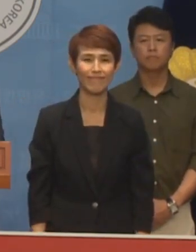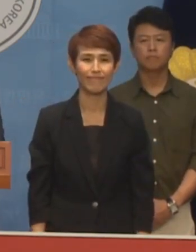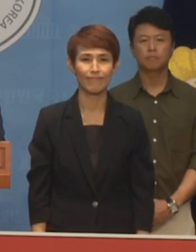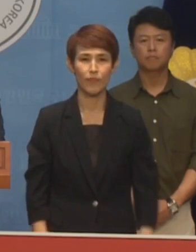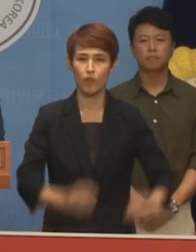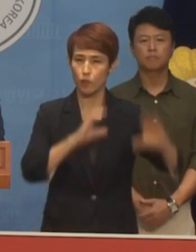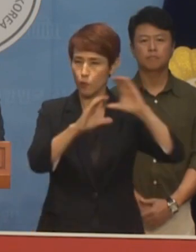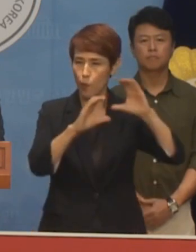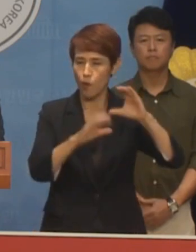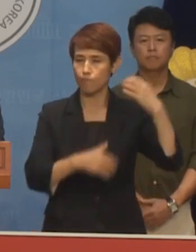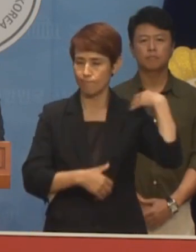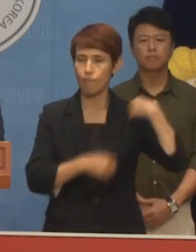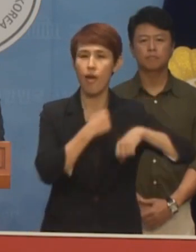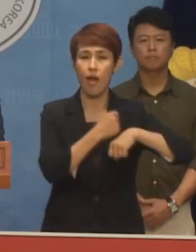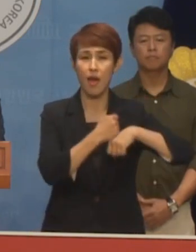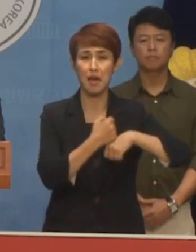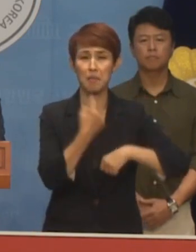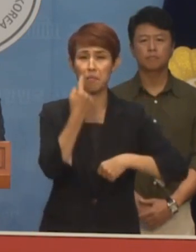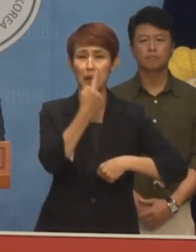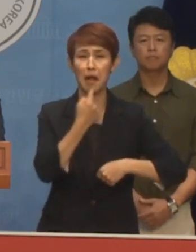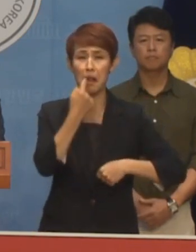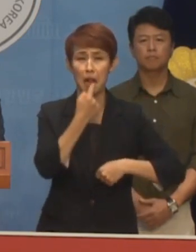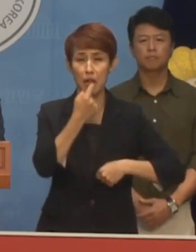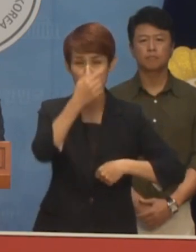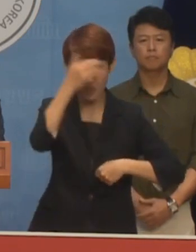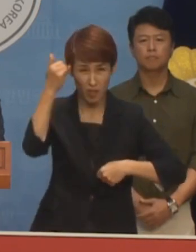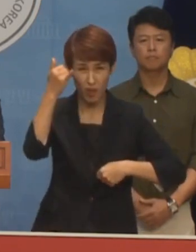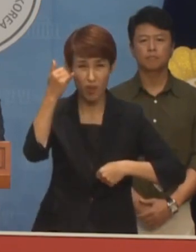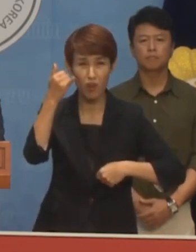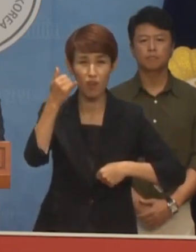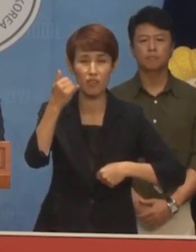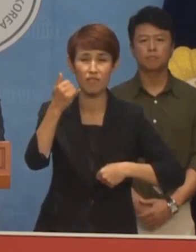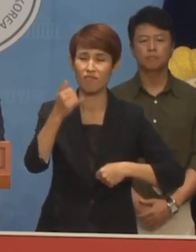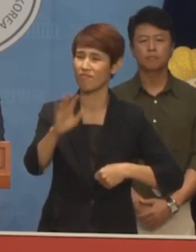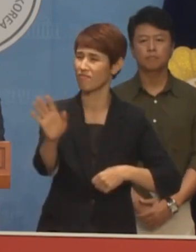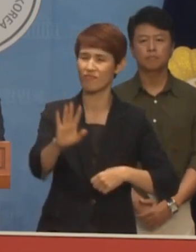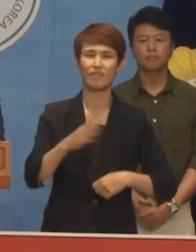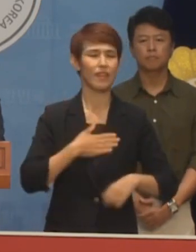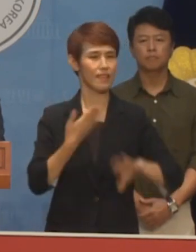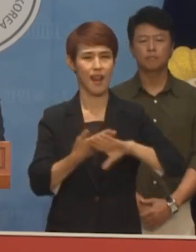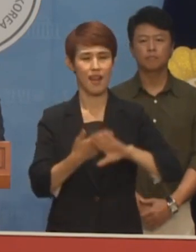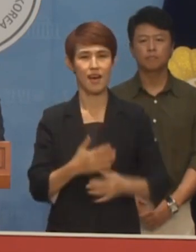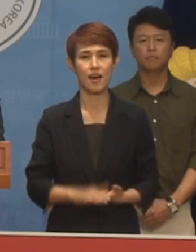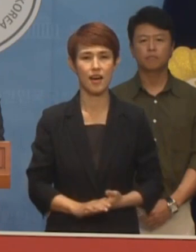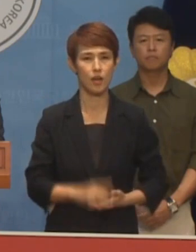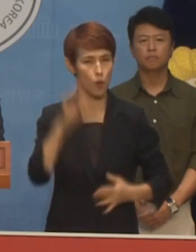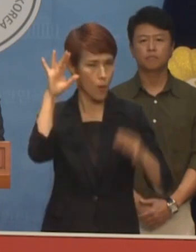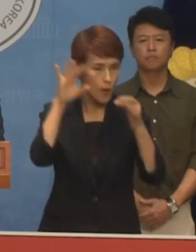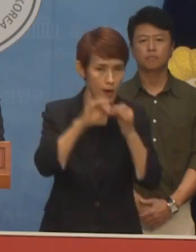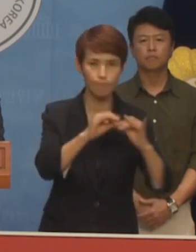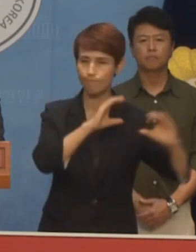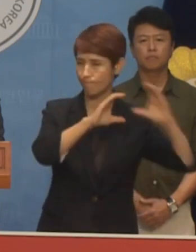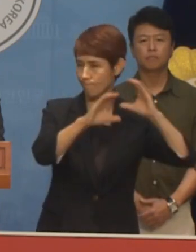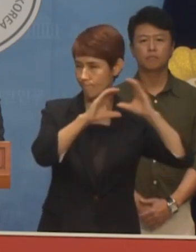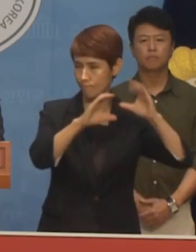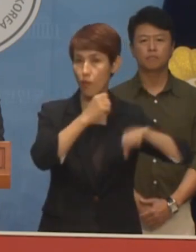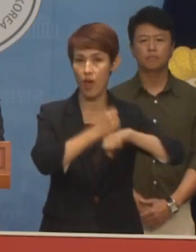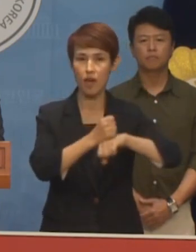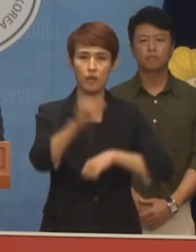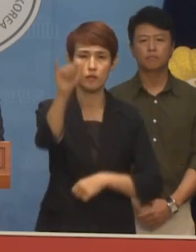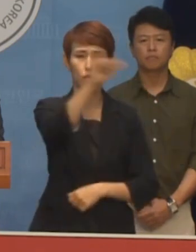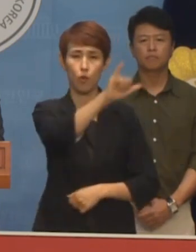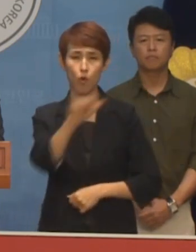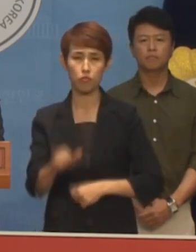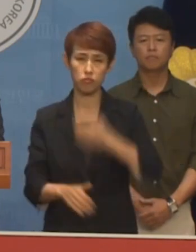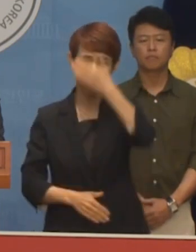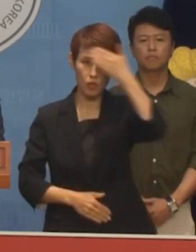소통 창구 역할을 할 것이라는 말뿐인 청년 파리와는 다를 것입니다. 공감과 소통을 모토로 전국 각지의